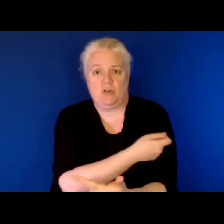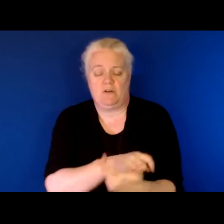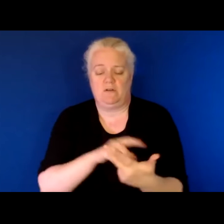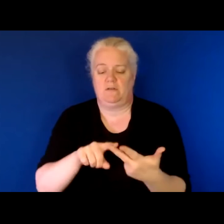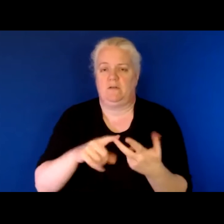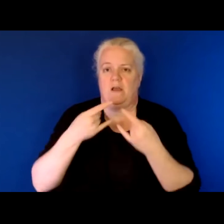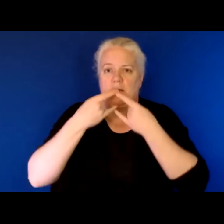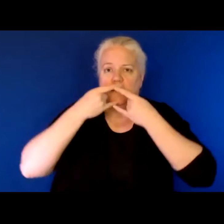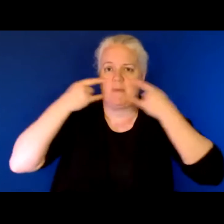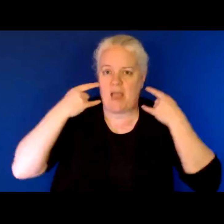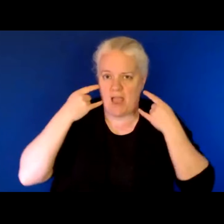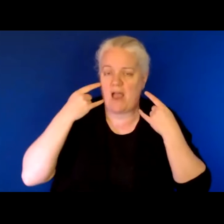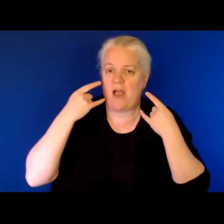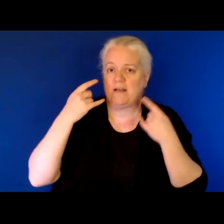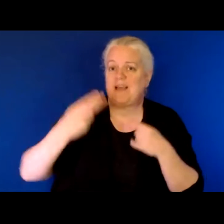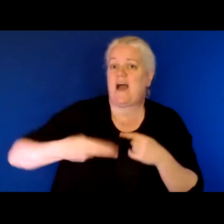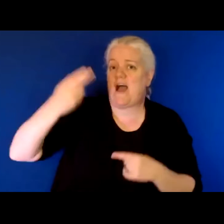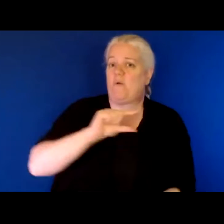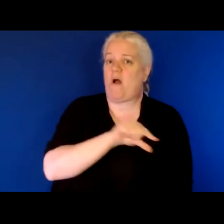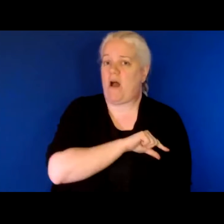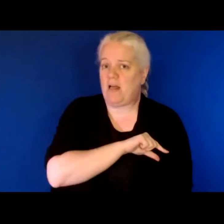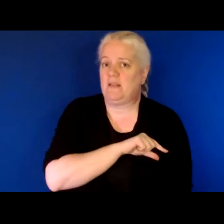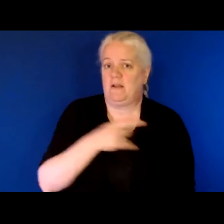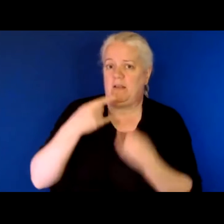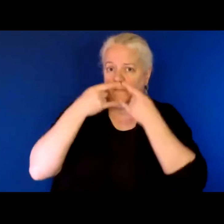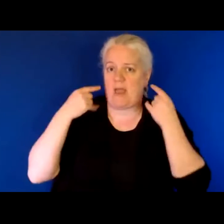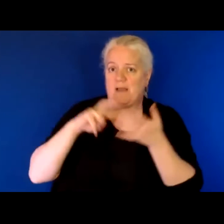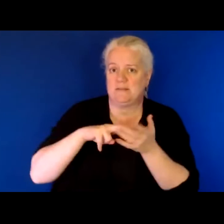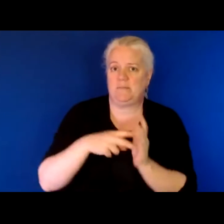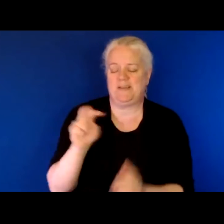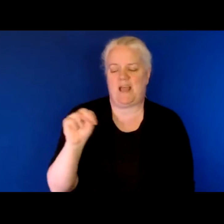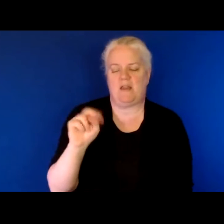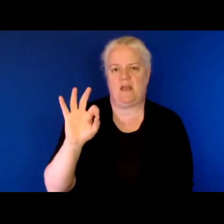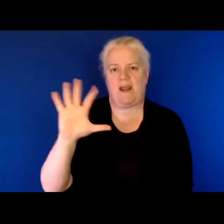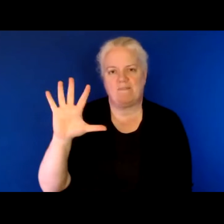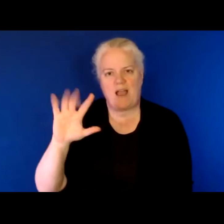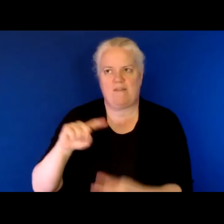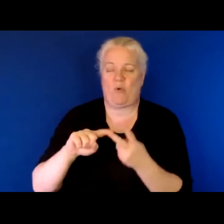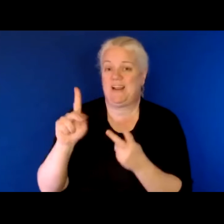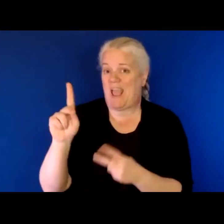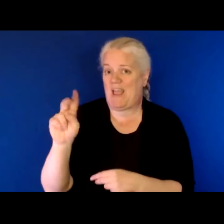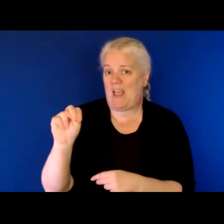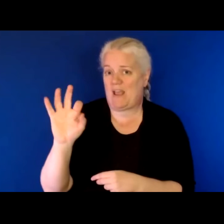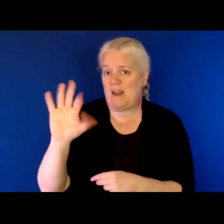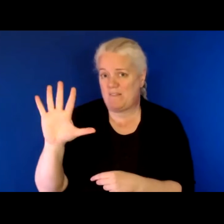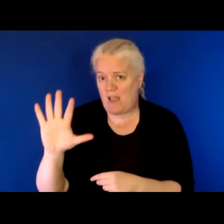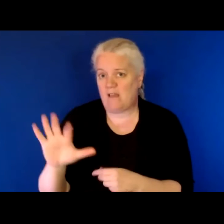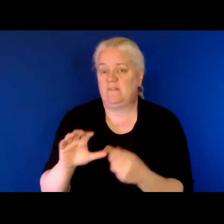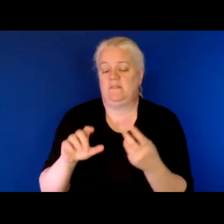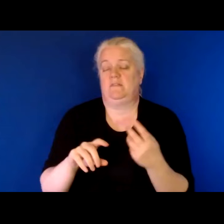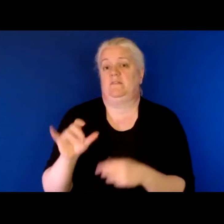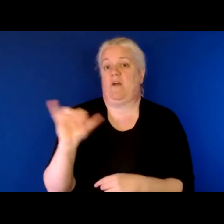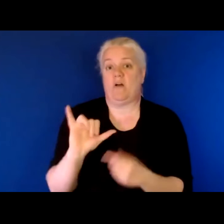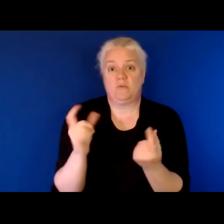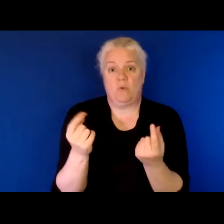有口罩的要戴口罩，要去打加强针。如果是有